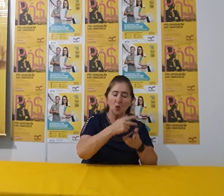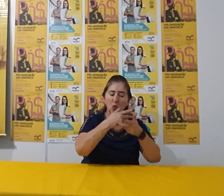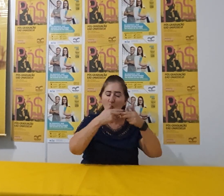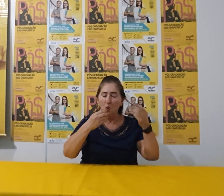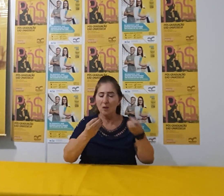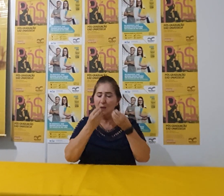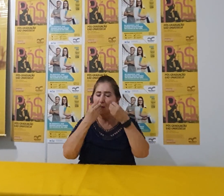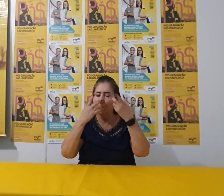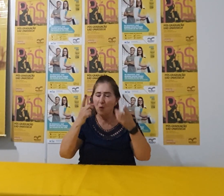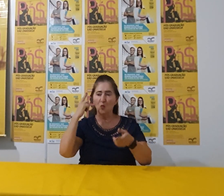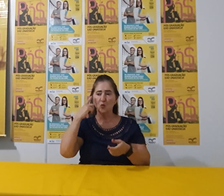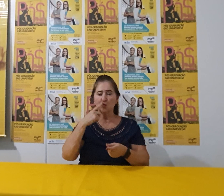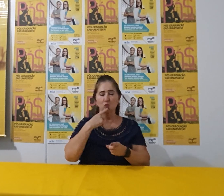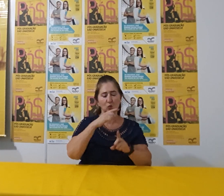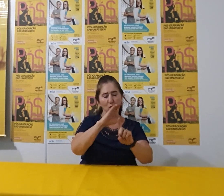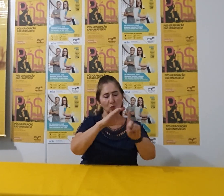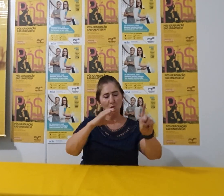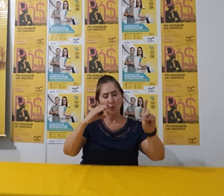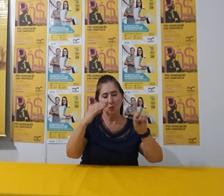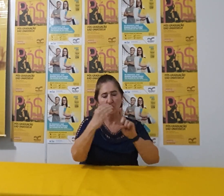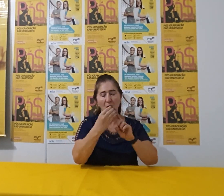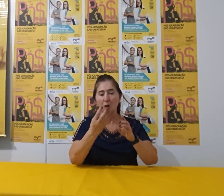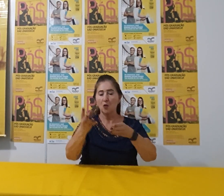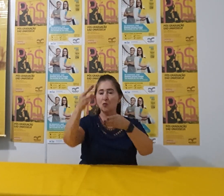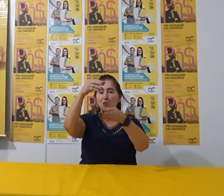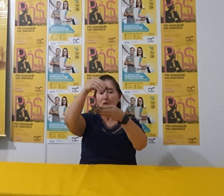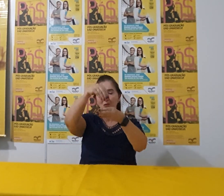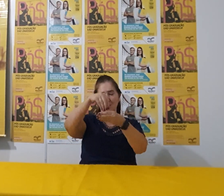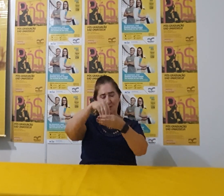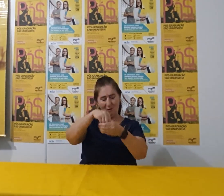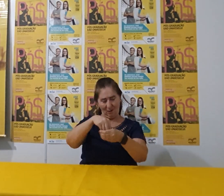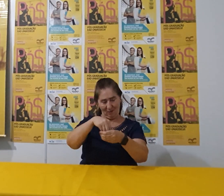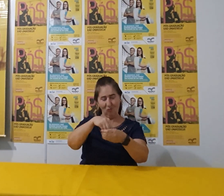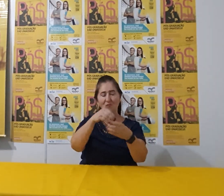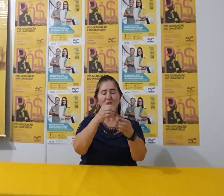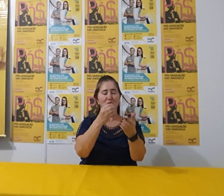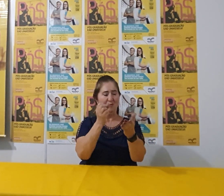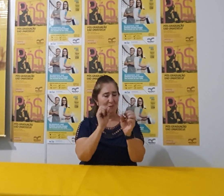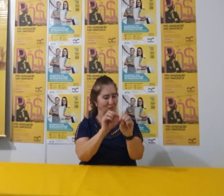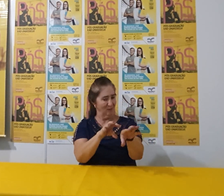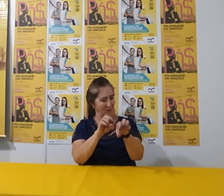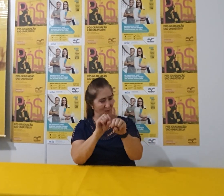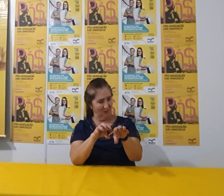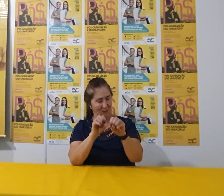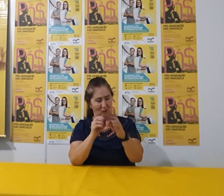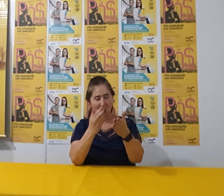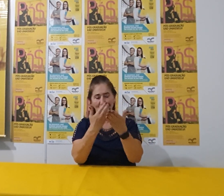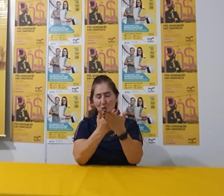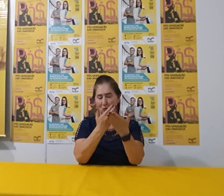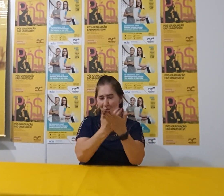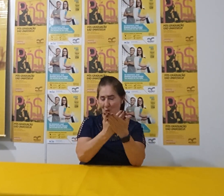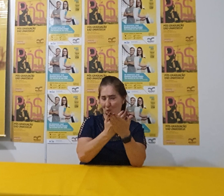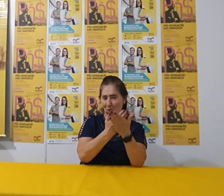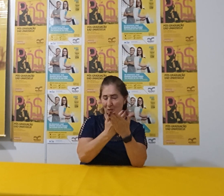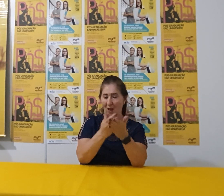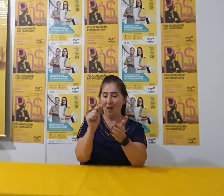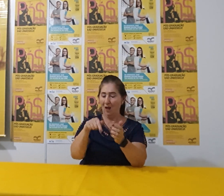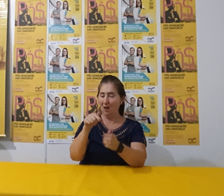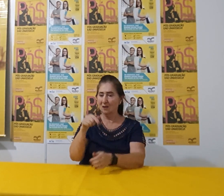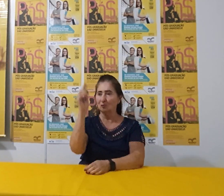que contribuiu para a sua inserção no âmbito educacional. No Brasil, duas